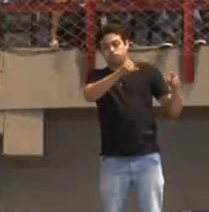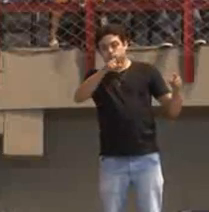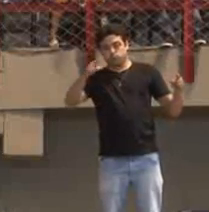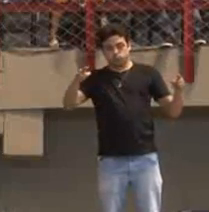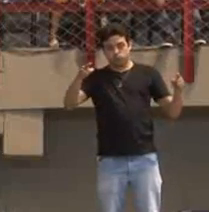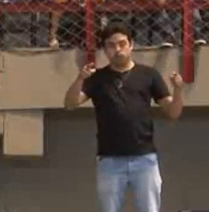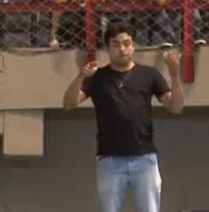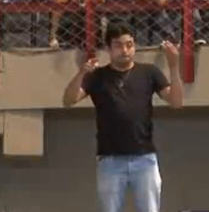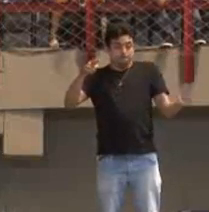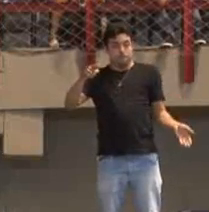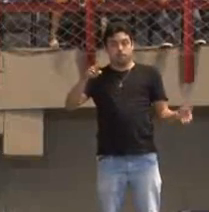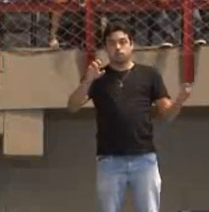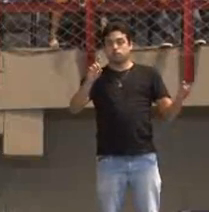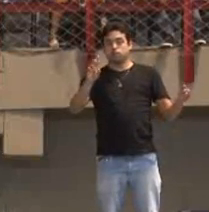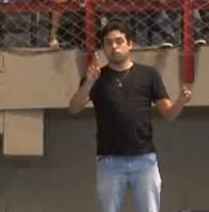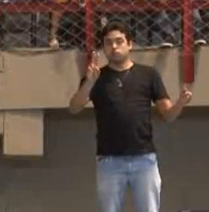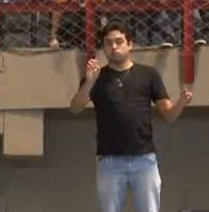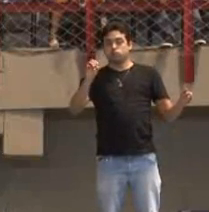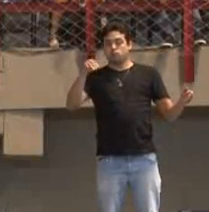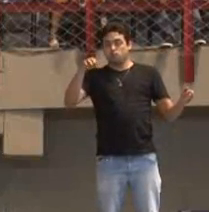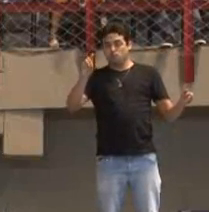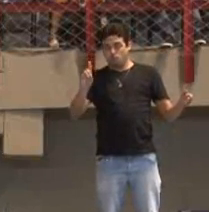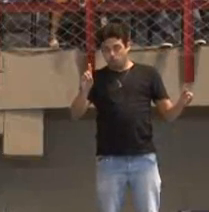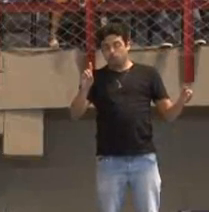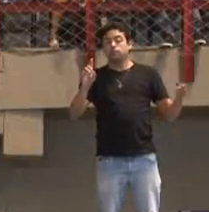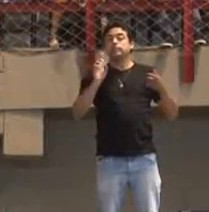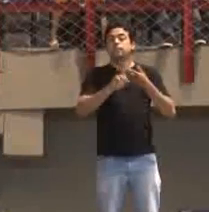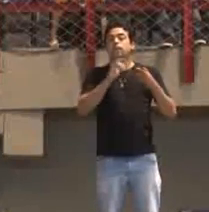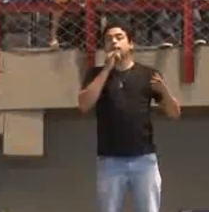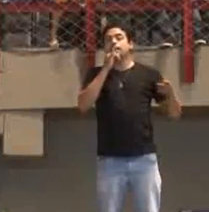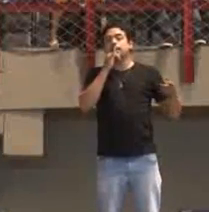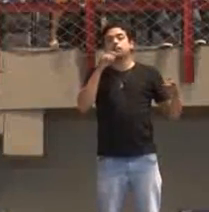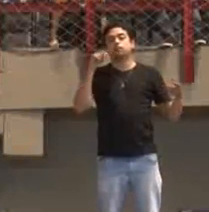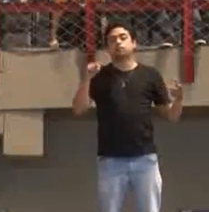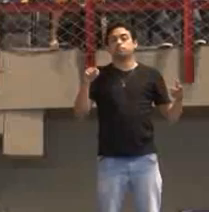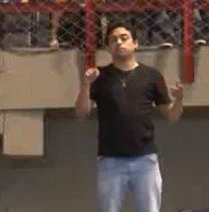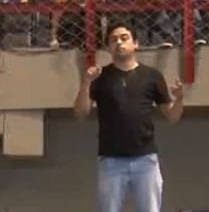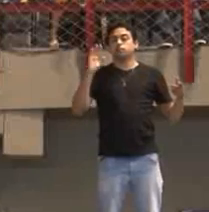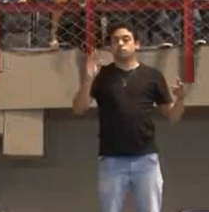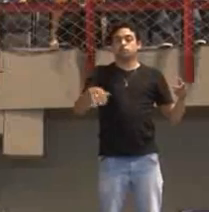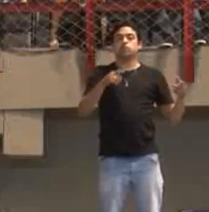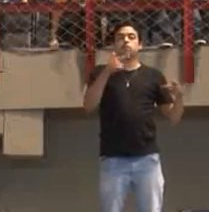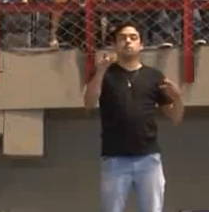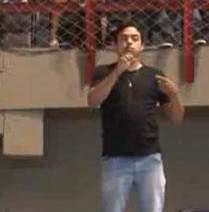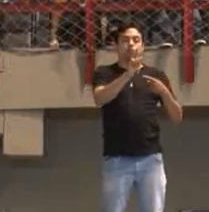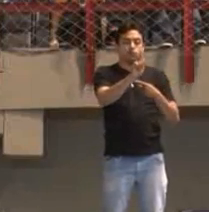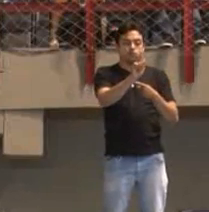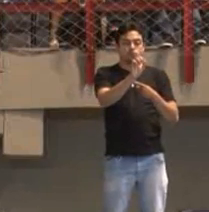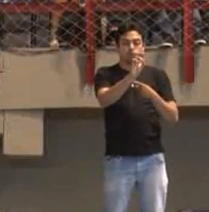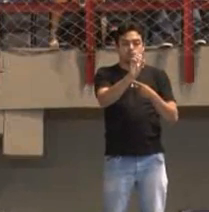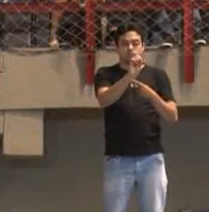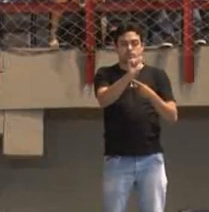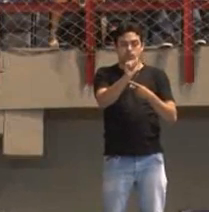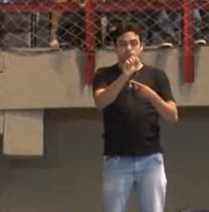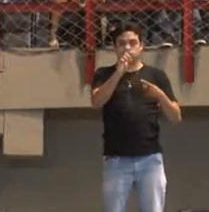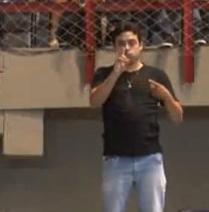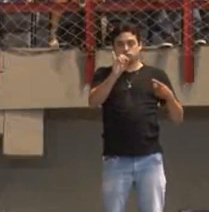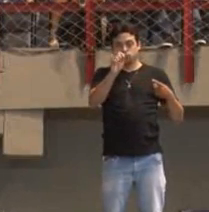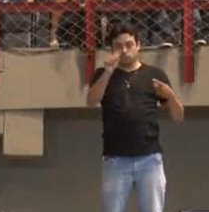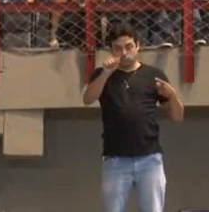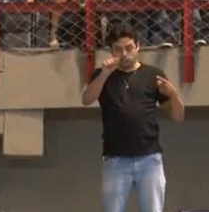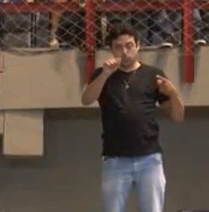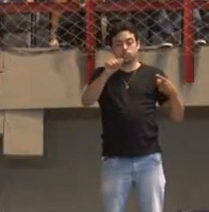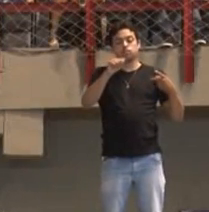para o Drummond. Eu vou lhe dizer os maiores poetas brasileiros, ó. Gonçalves Dias, com a Canção